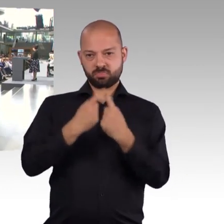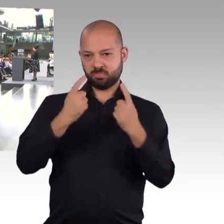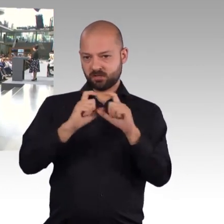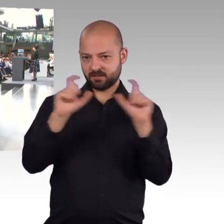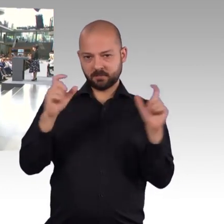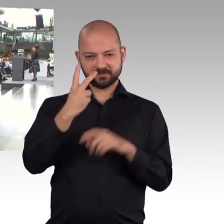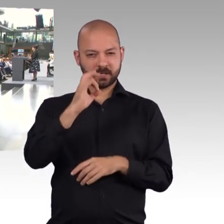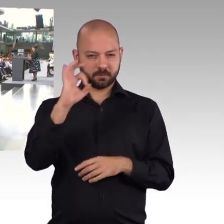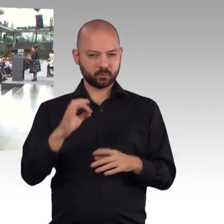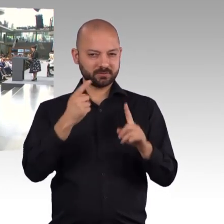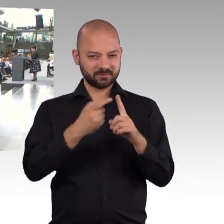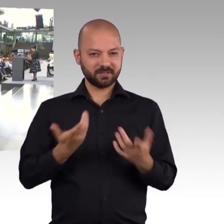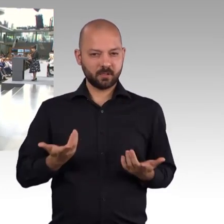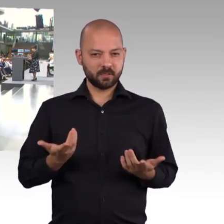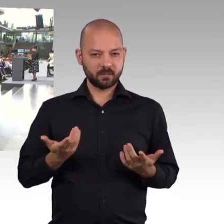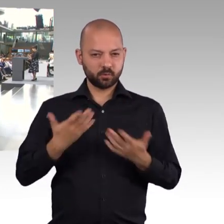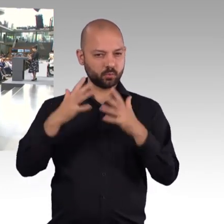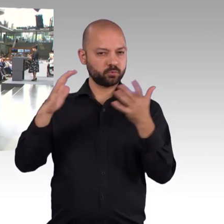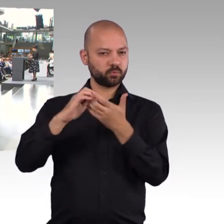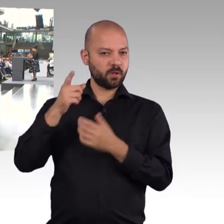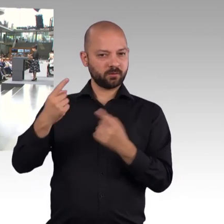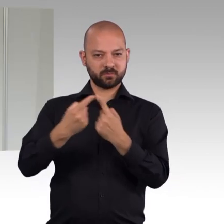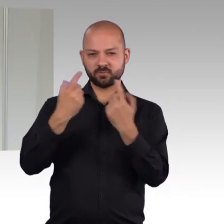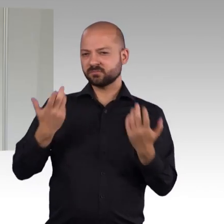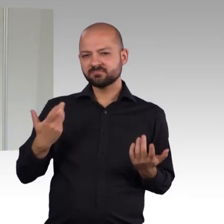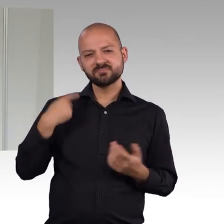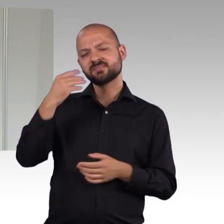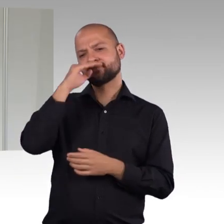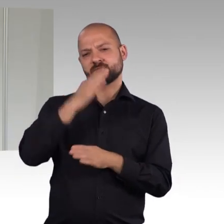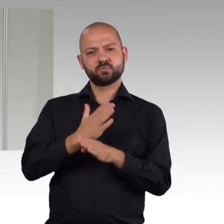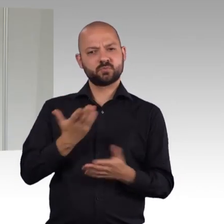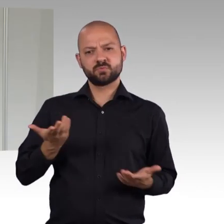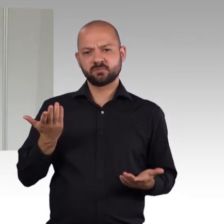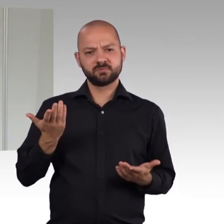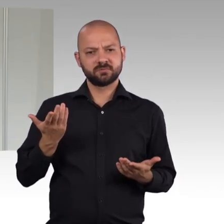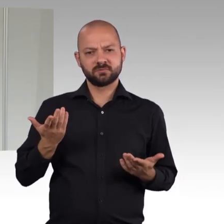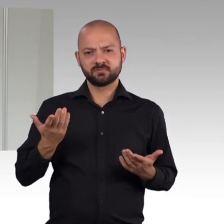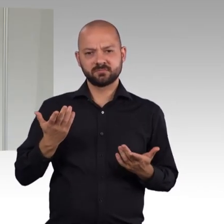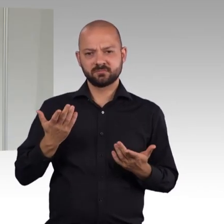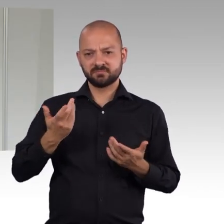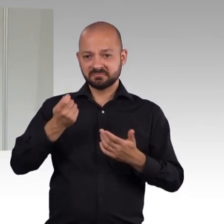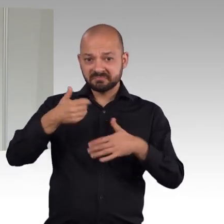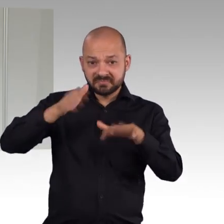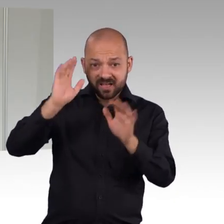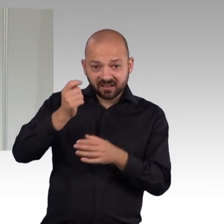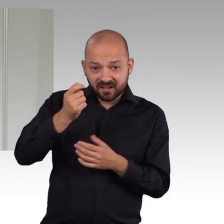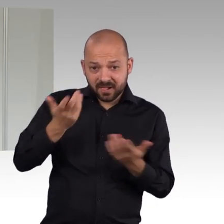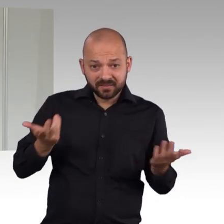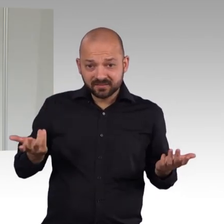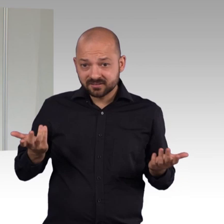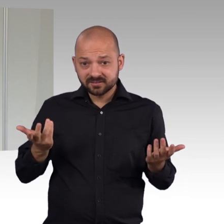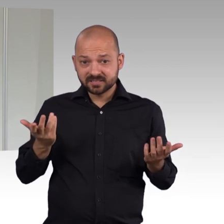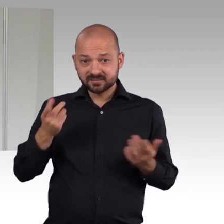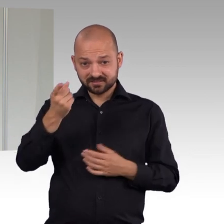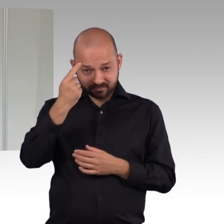Verteidigungshaushalt ist von 2014 auf 2019 von 32 Milliarden auf über 43 Milliarden angewachsen und